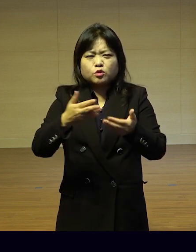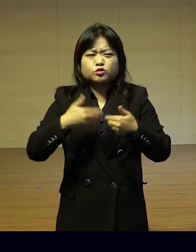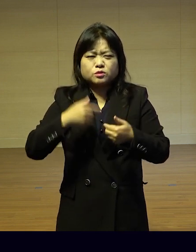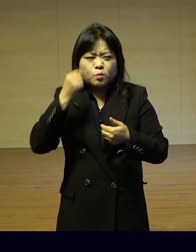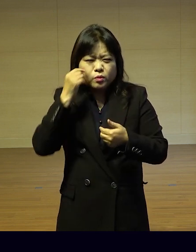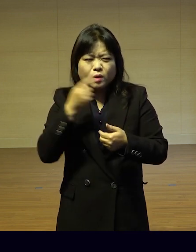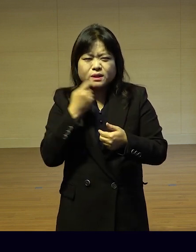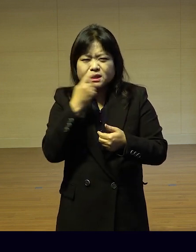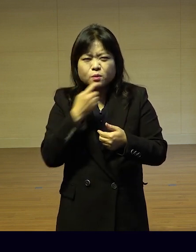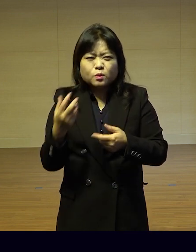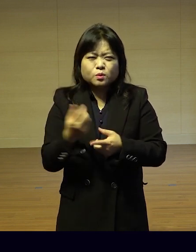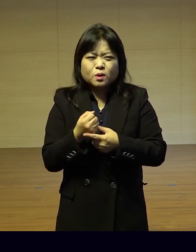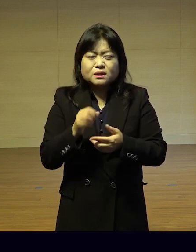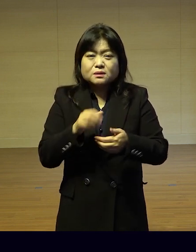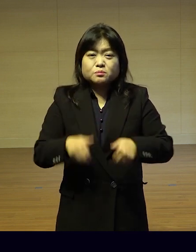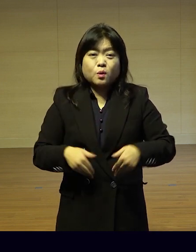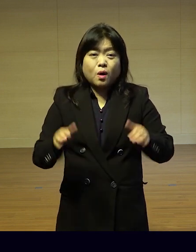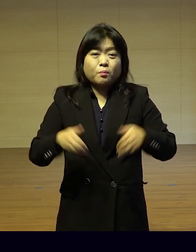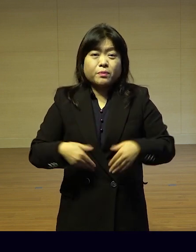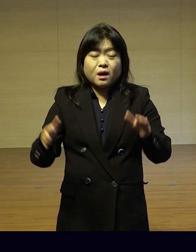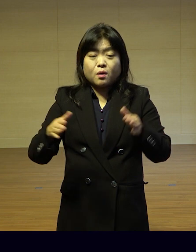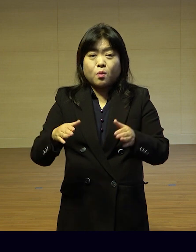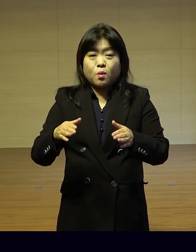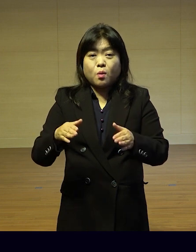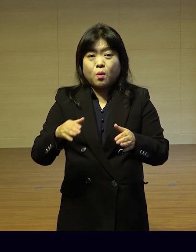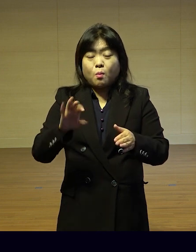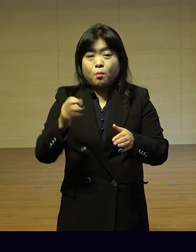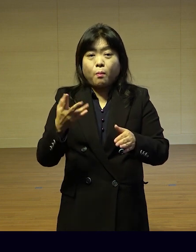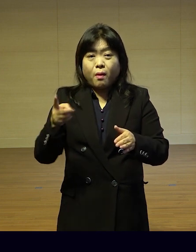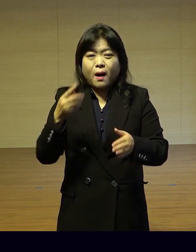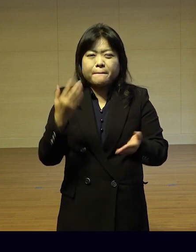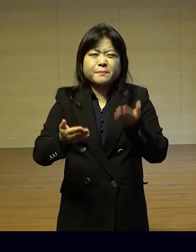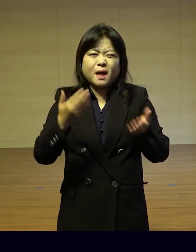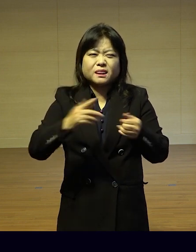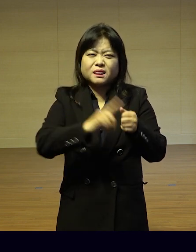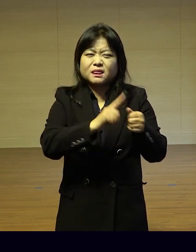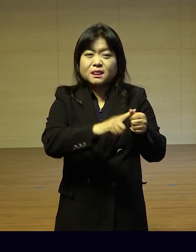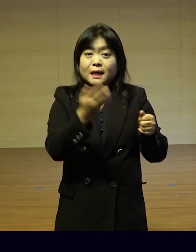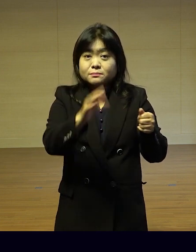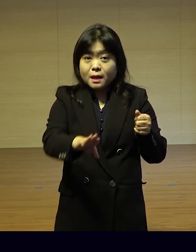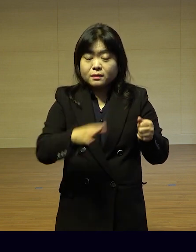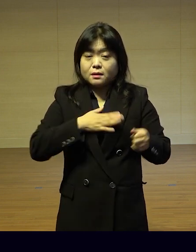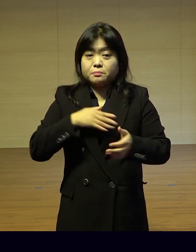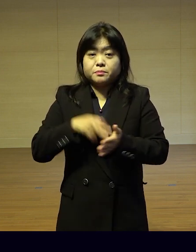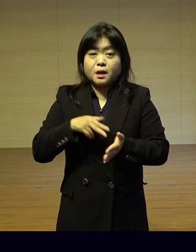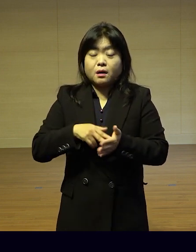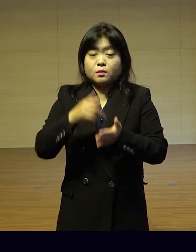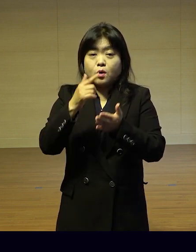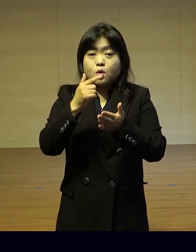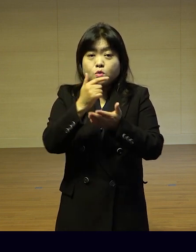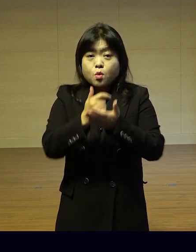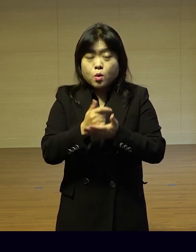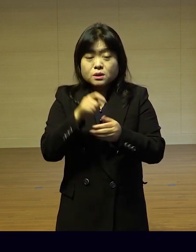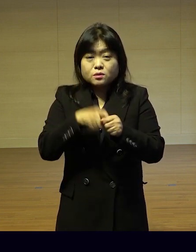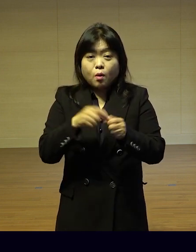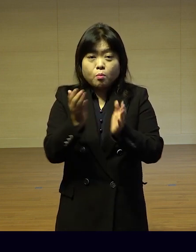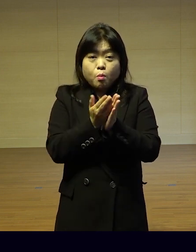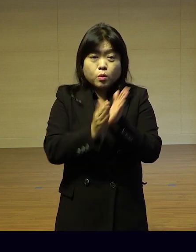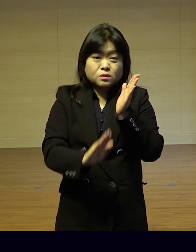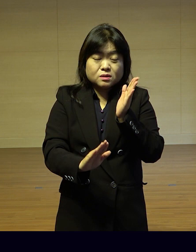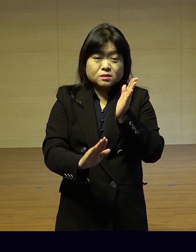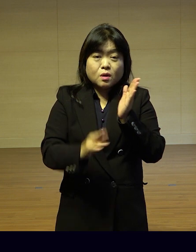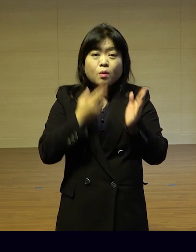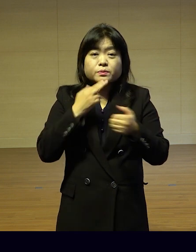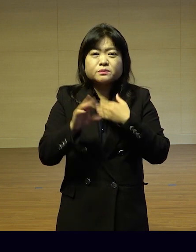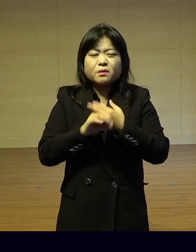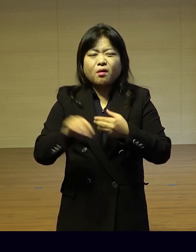못하고 이론으로서 쓸모가 없다 이렇게 비판하는데 제가 말씀드렸듯이 논리적 모순을 부정하고는 그 어떤 주장도